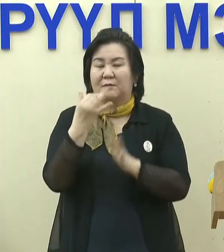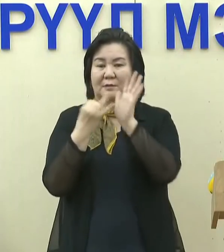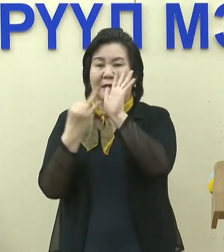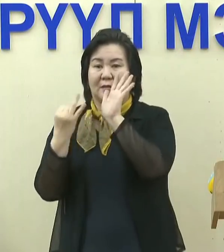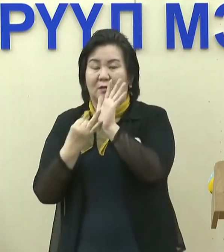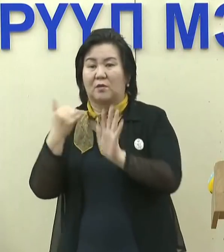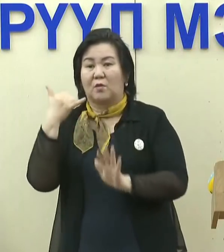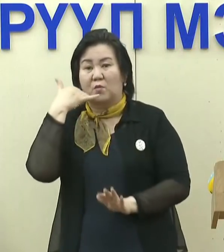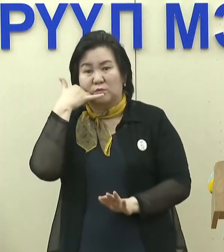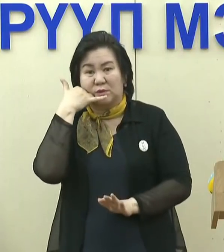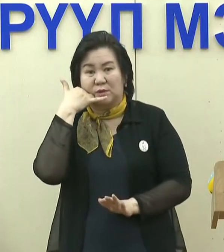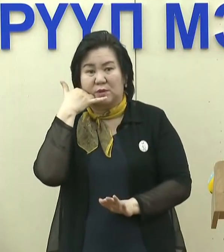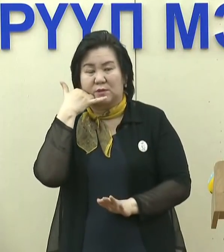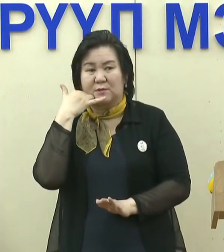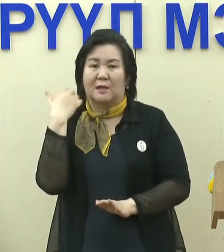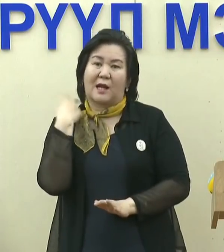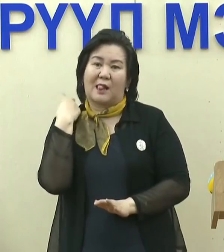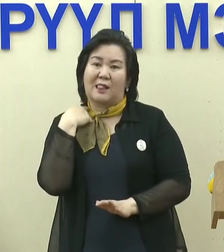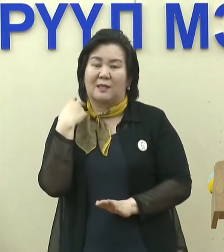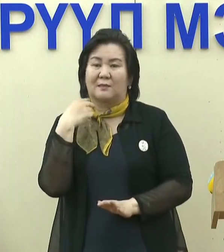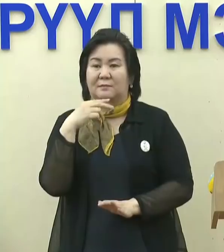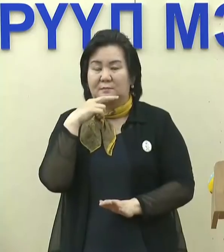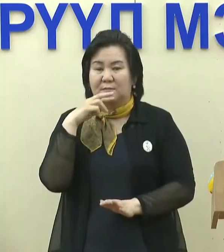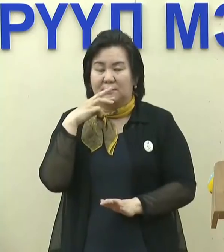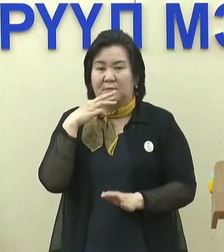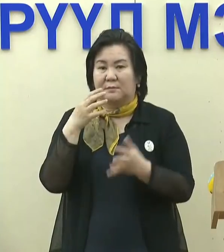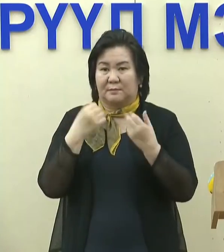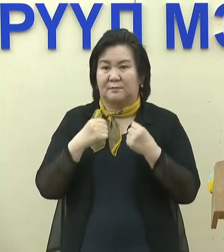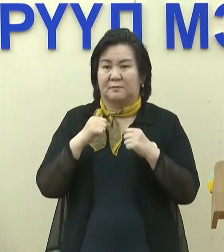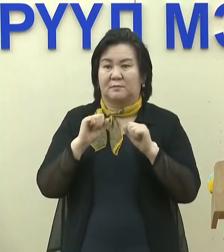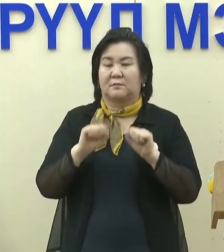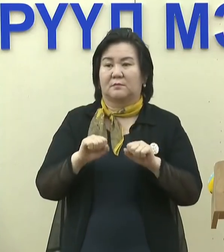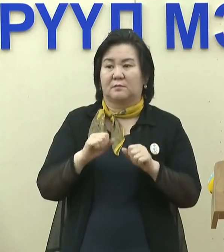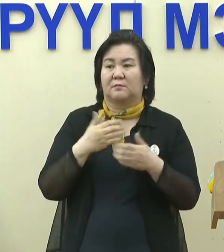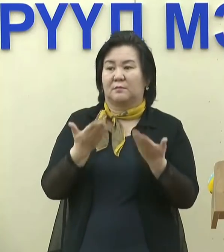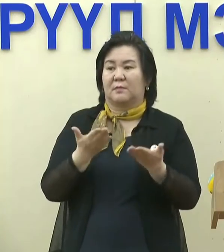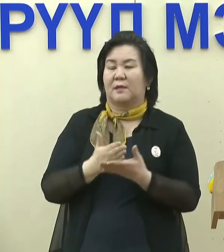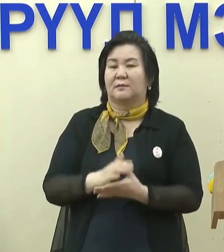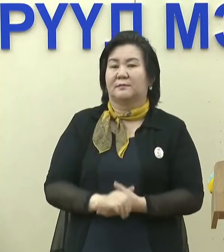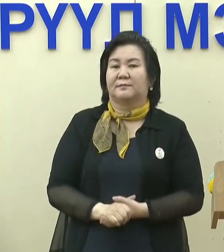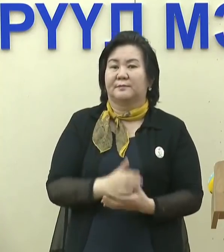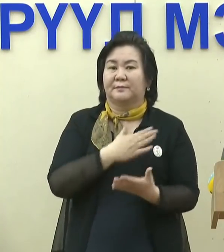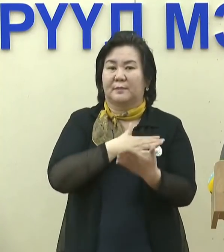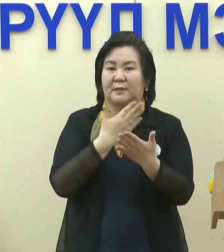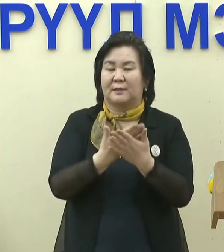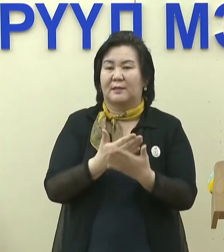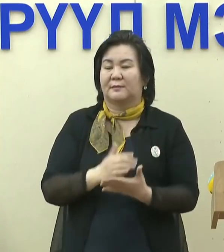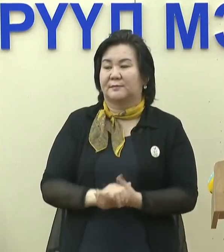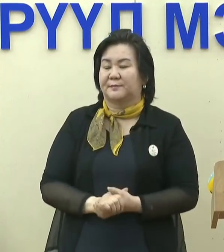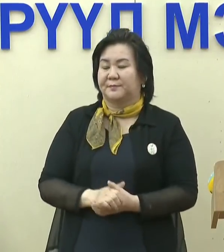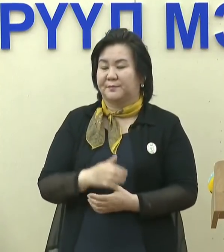80105577 гэсэн утсуудад бас англиар болон гадаад хэлээр бол зөвлөгөөг өгч байгаа. Баярлалаа.